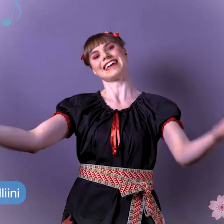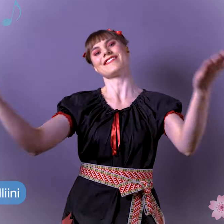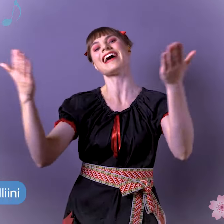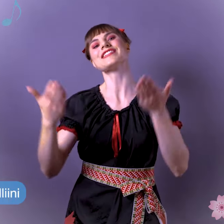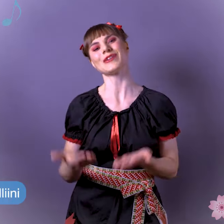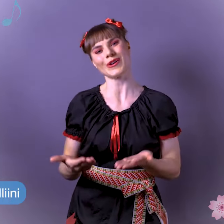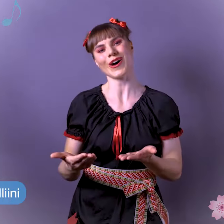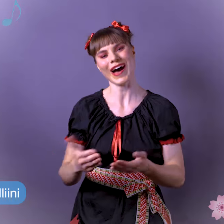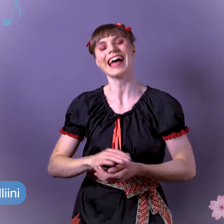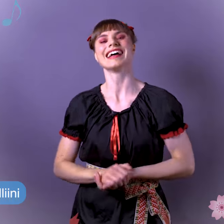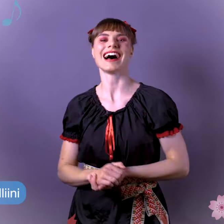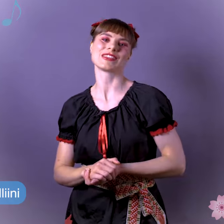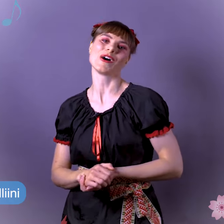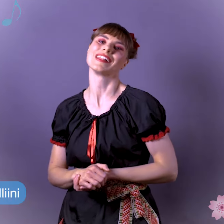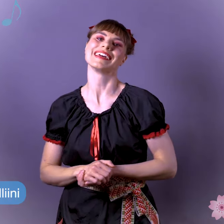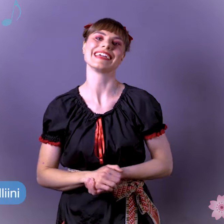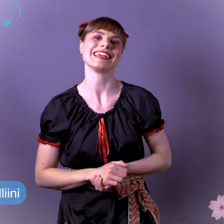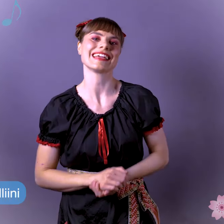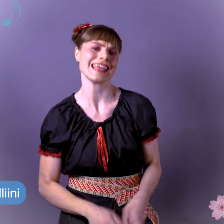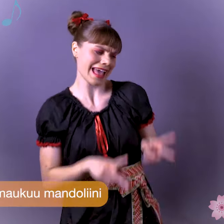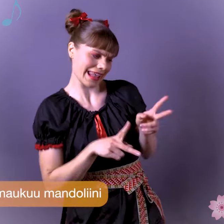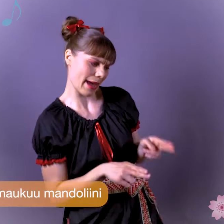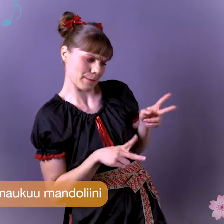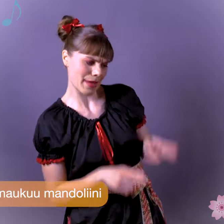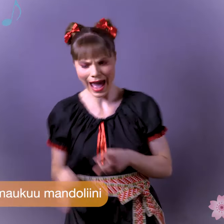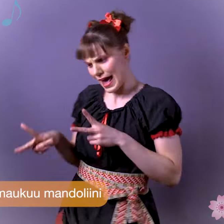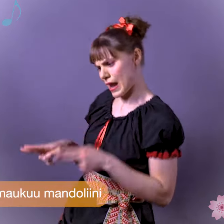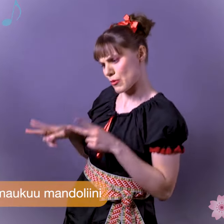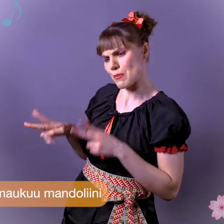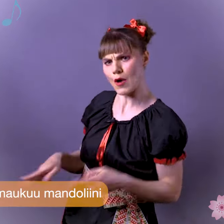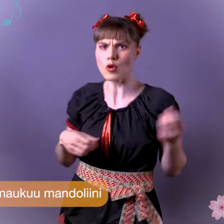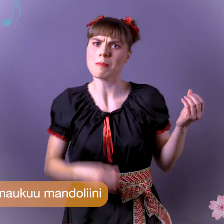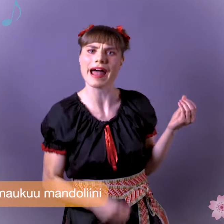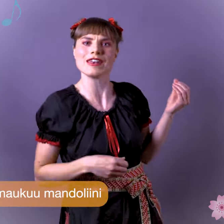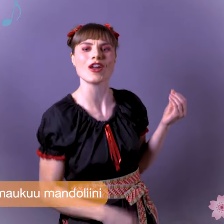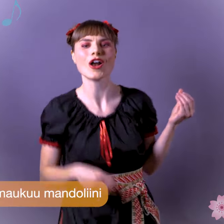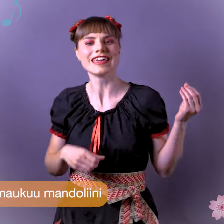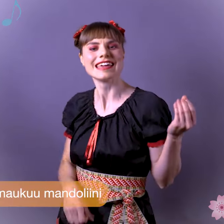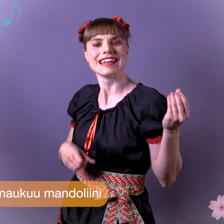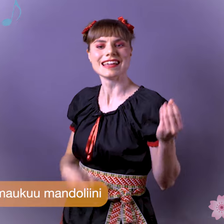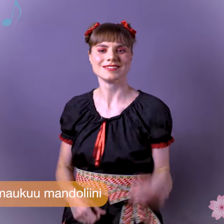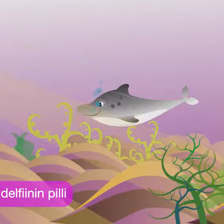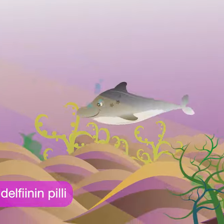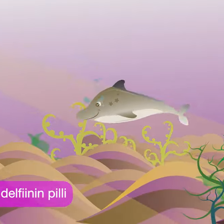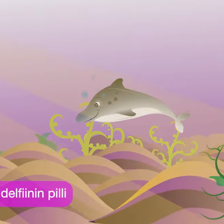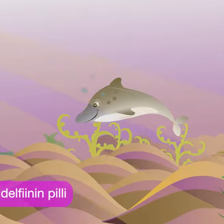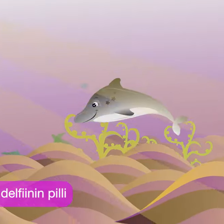Tervetuloa atolliili räppää rapui maupu mandoliini aon